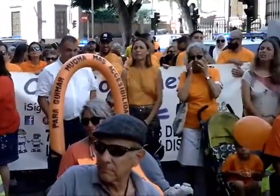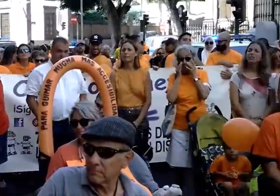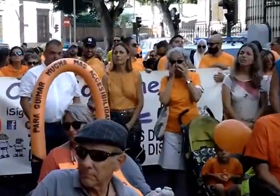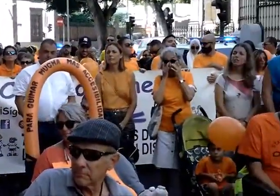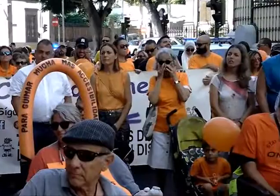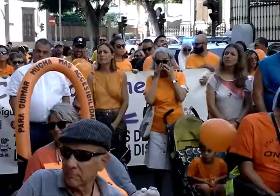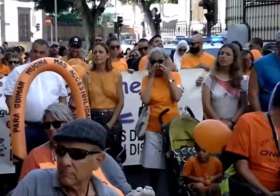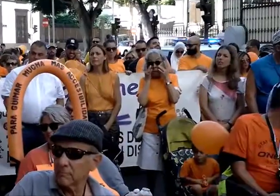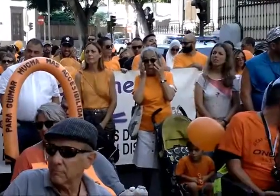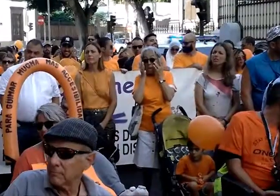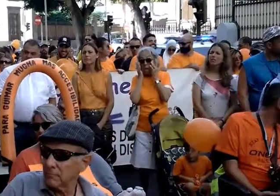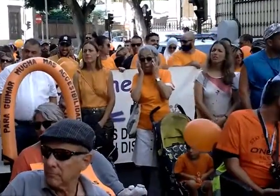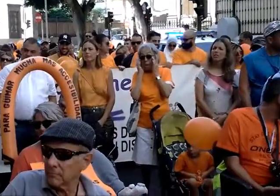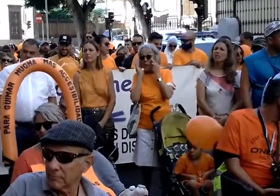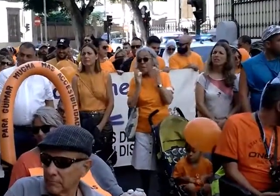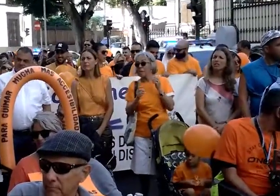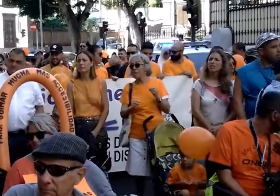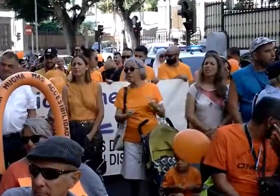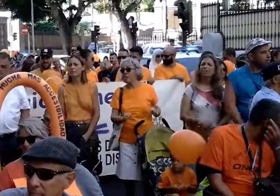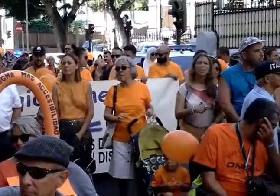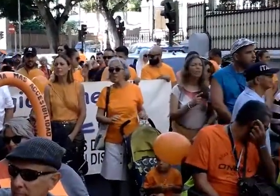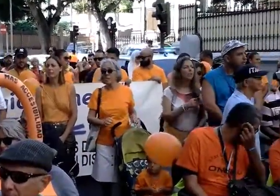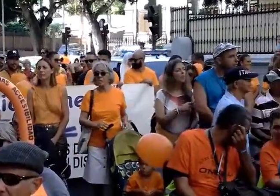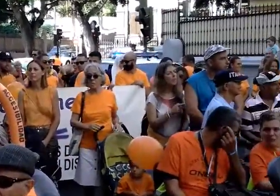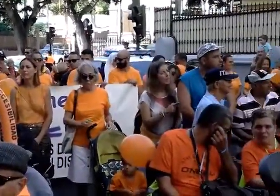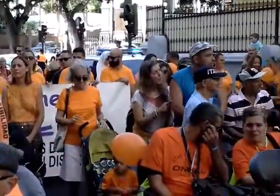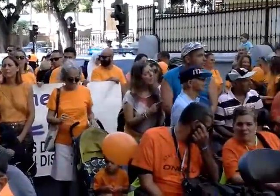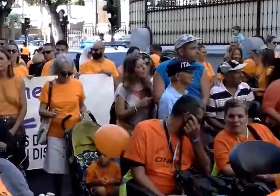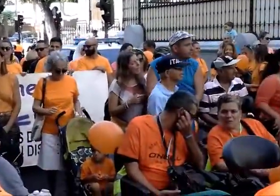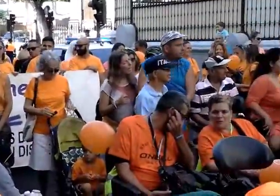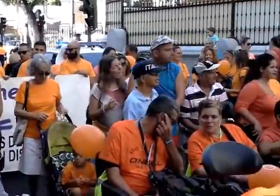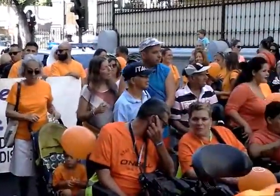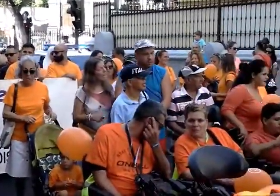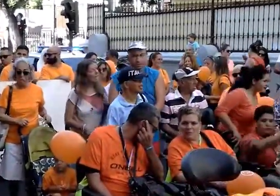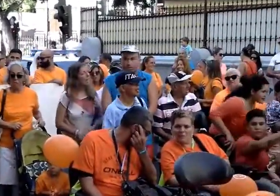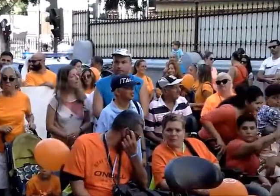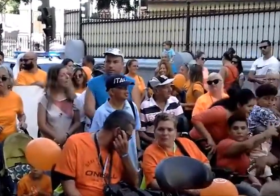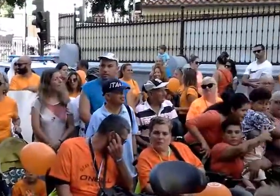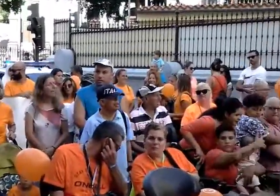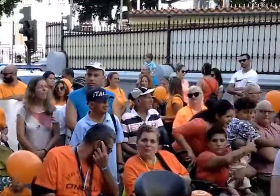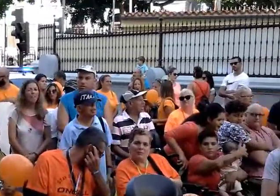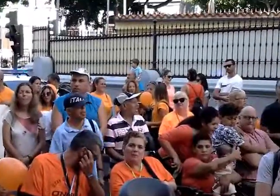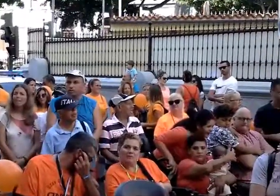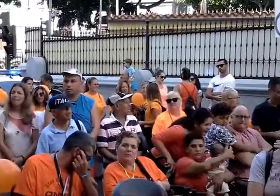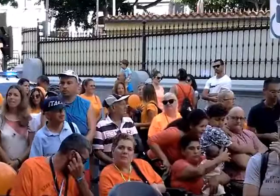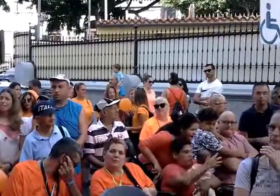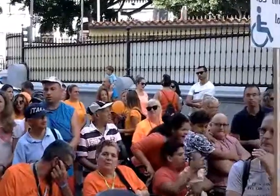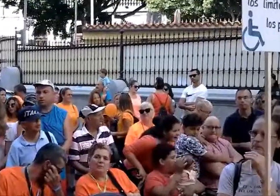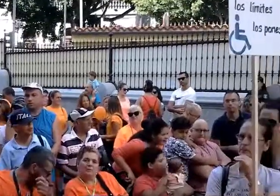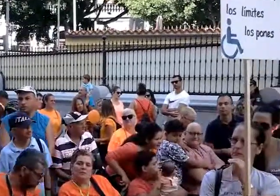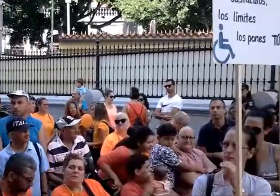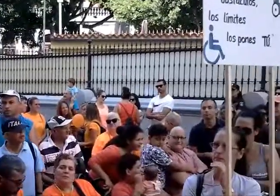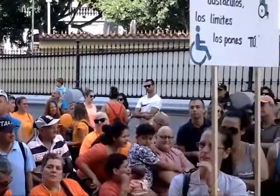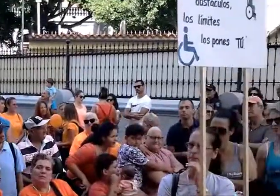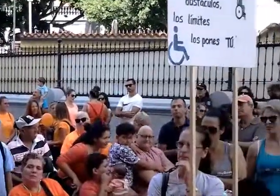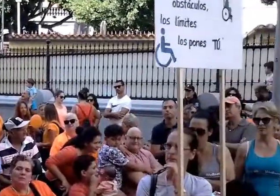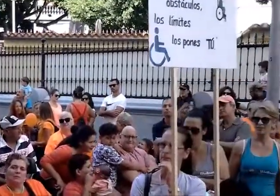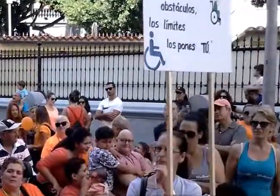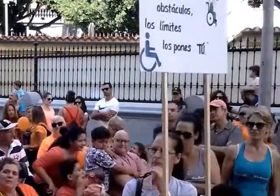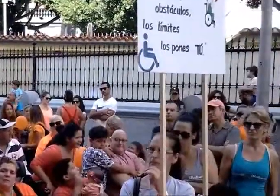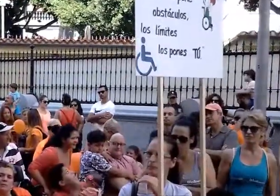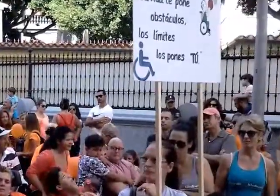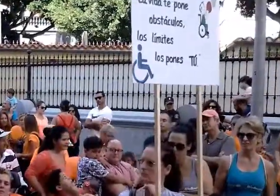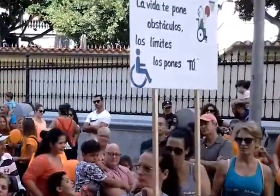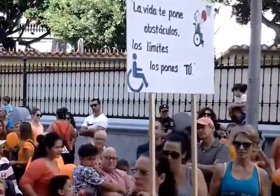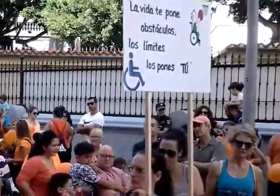A ver, en la última reunión convocada por Queremos Movernos con carácter previo a esta